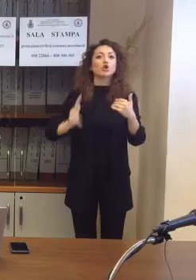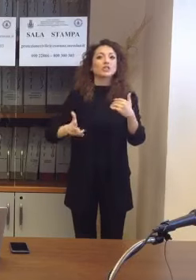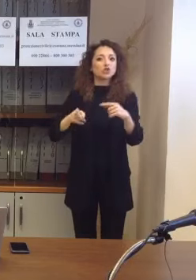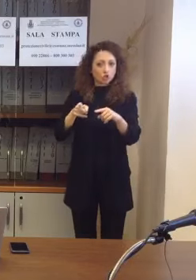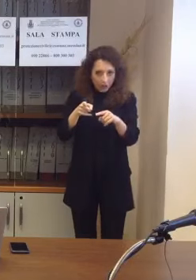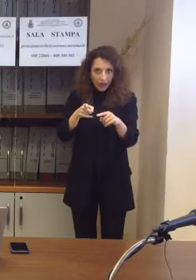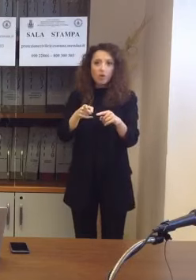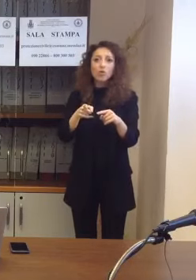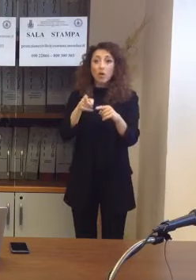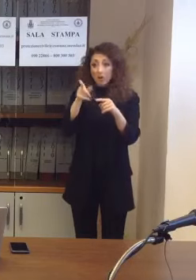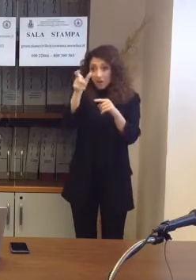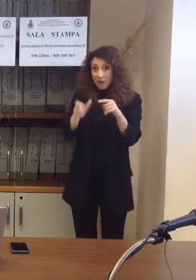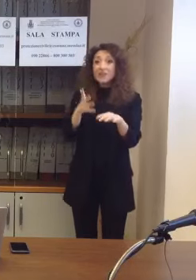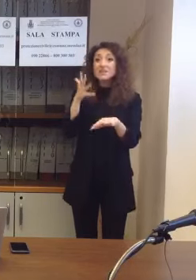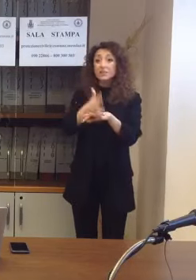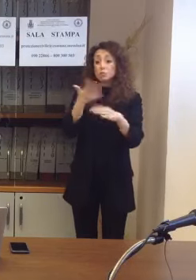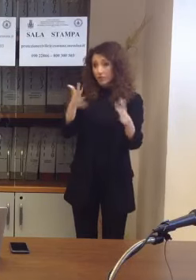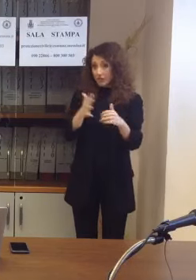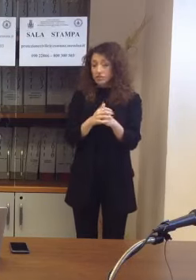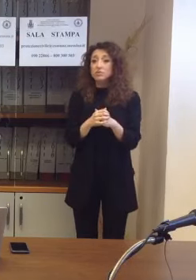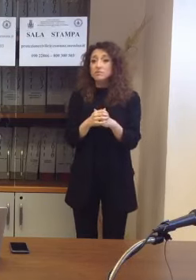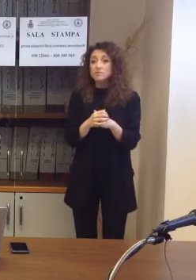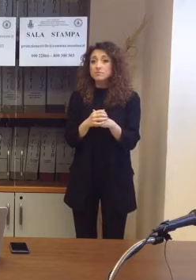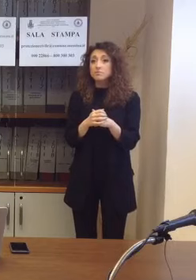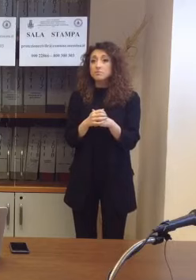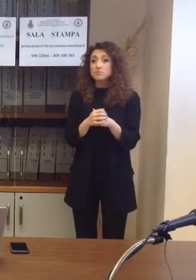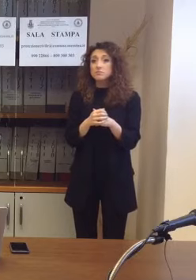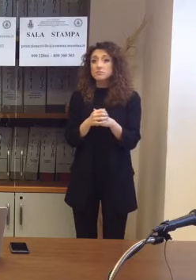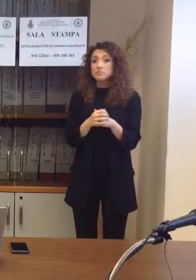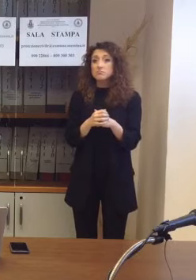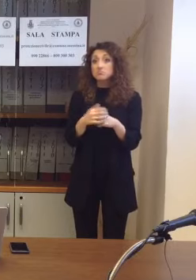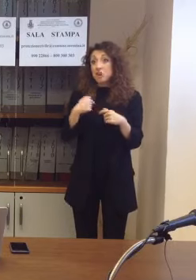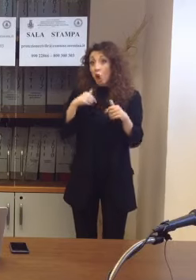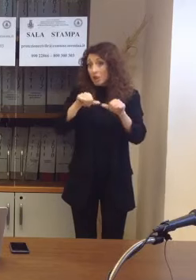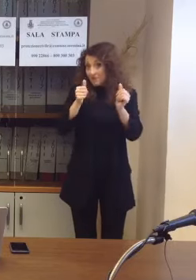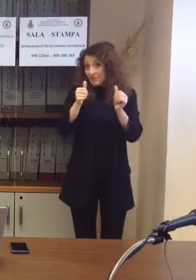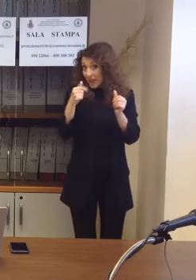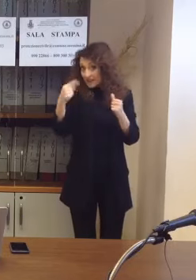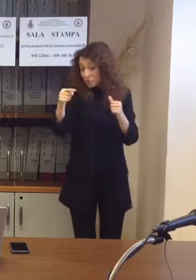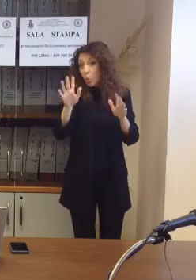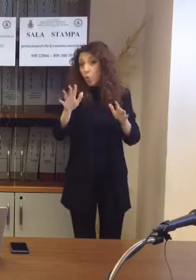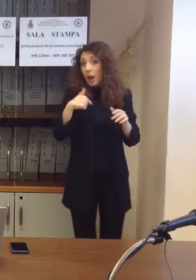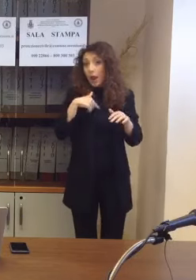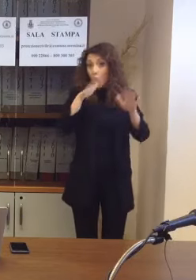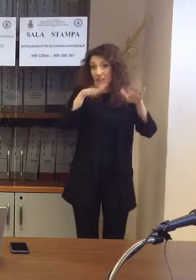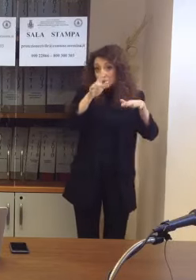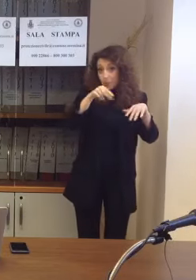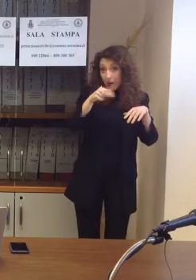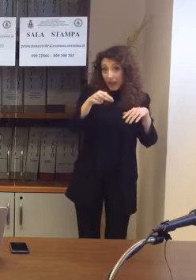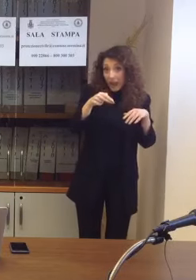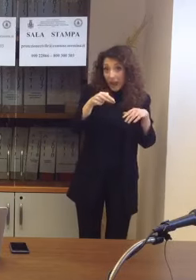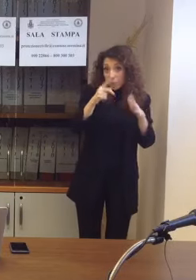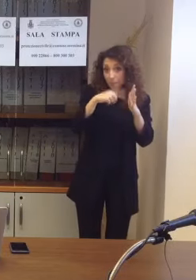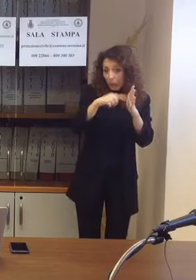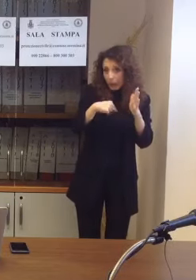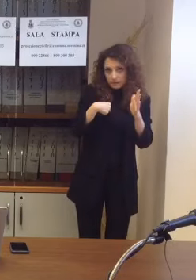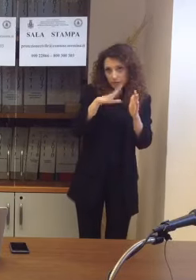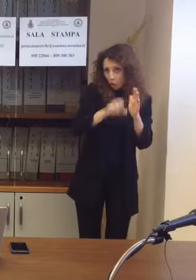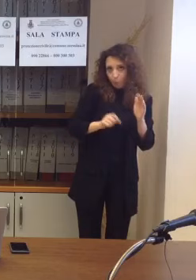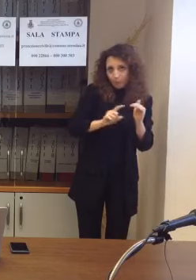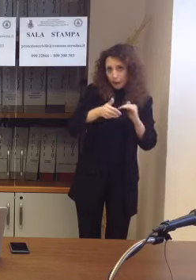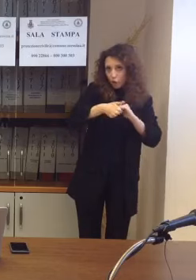sua non prendo gli oltre 10.000 euro al mese che prende lui, ma vabbè, questo bontà sua, ma non è